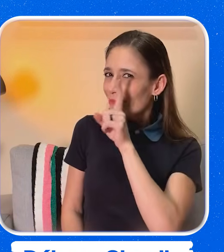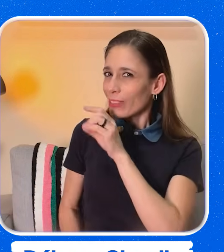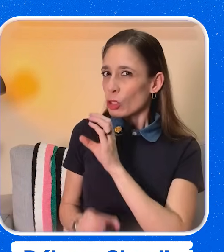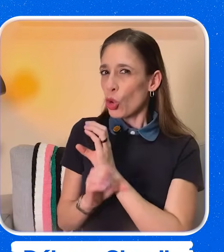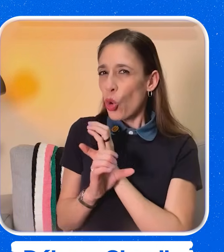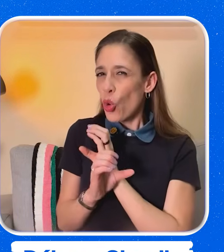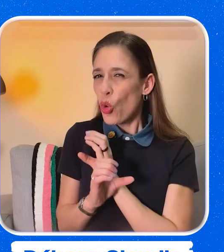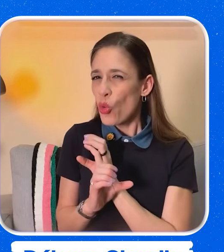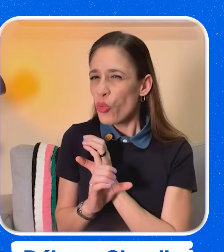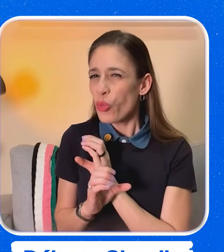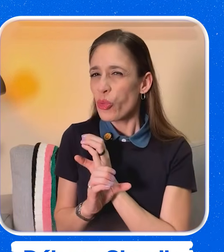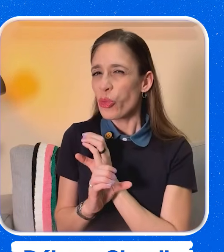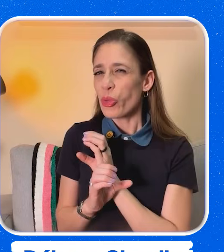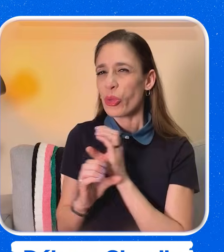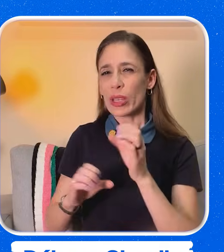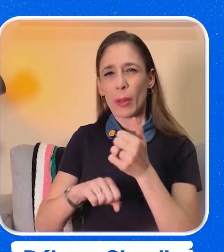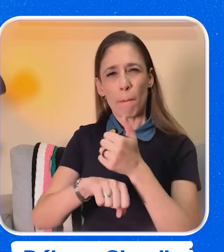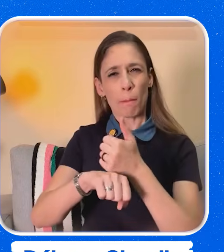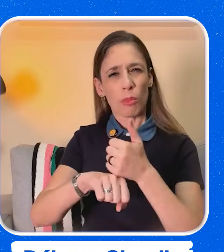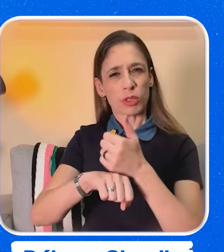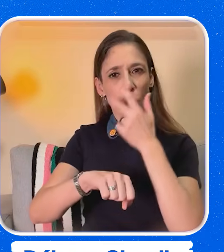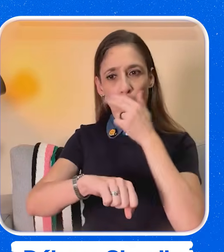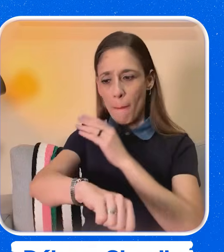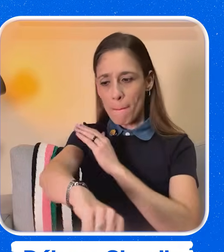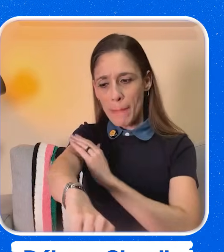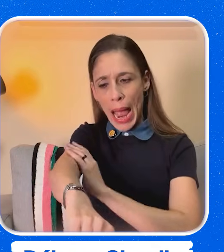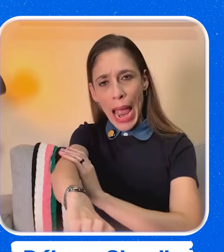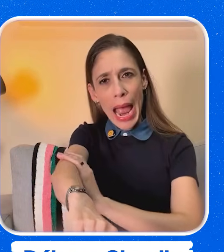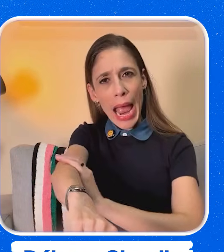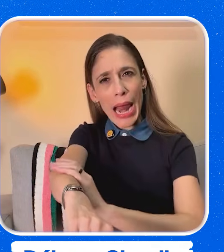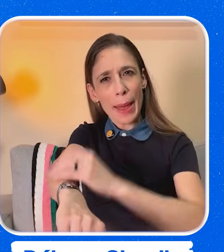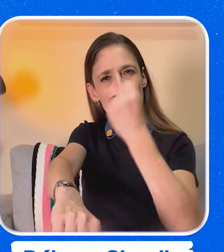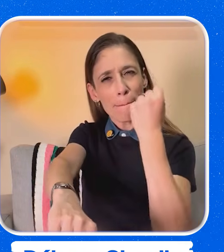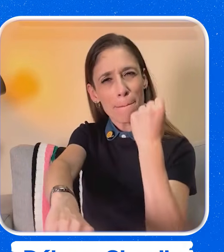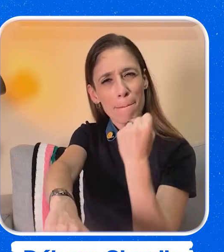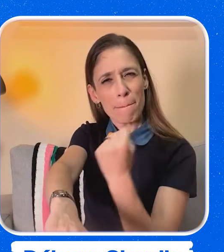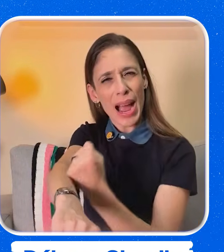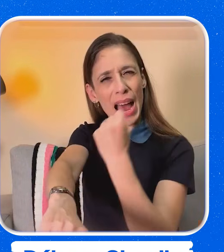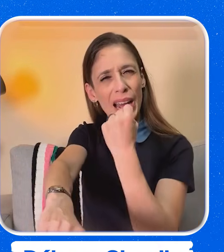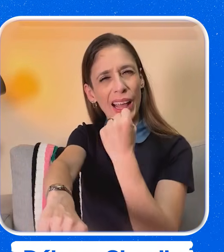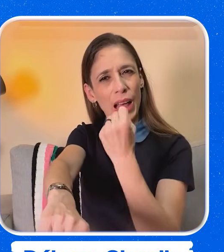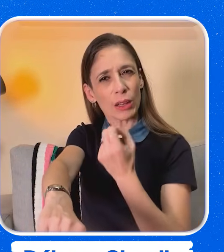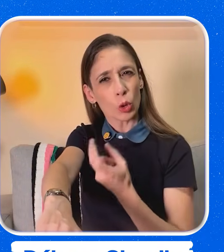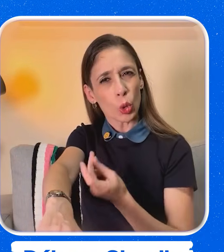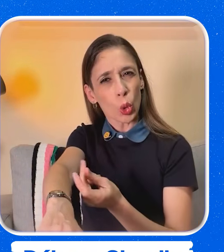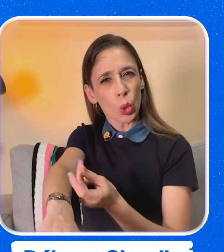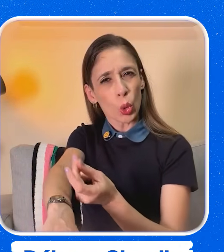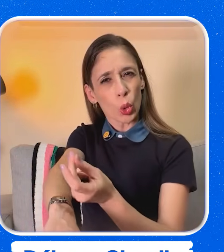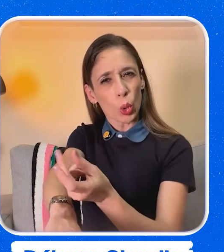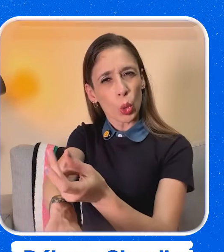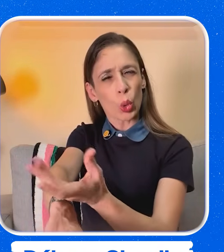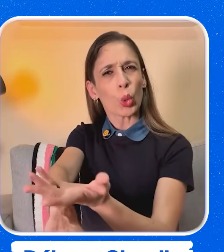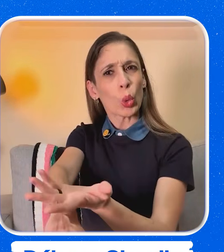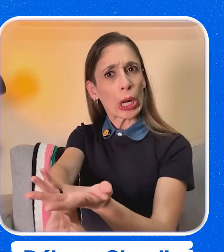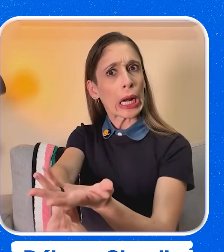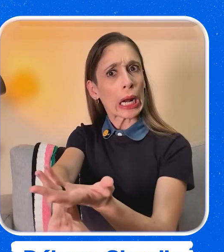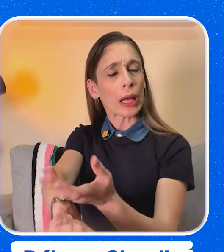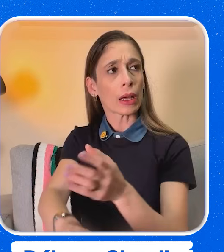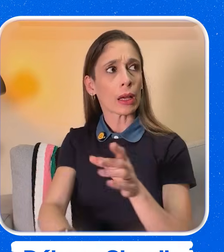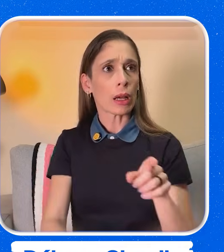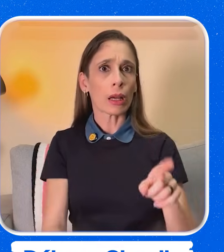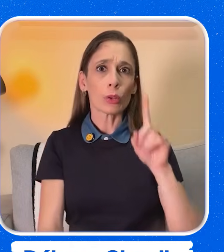para entregar nossa pele, para fazer esse marco permanente. Como deve ser para as pessoas surdas que não conseguem